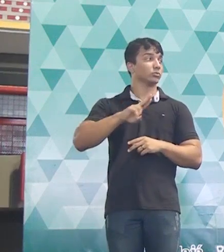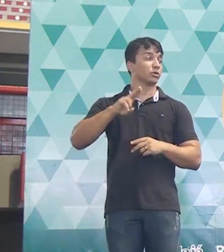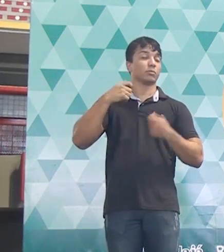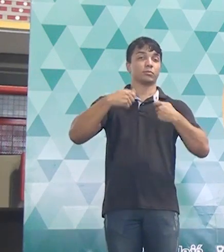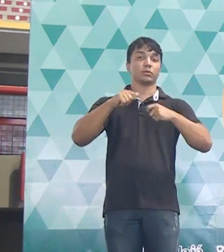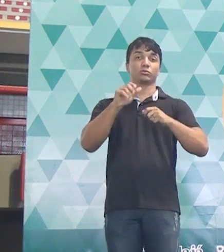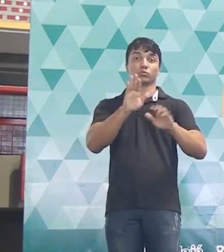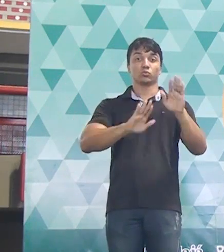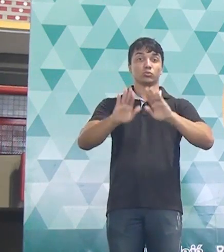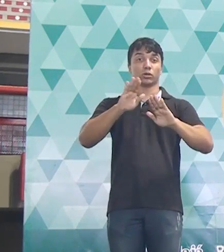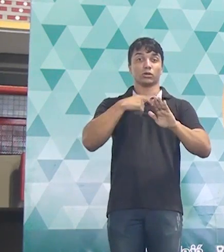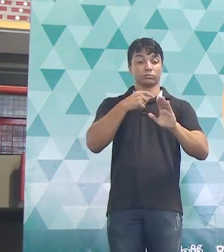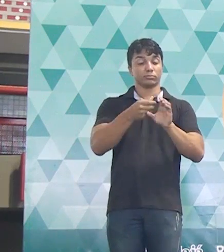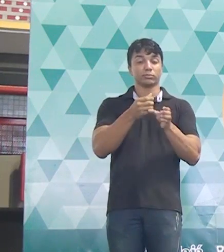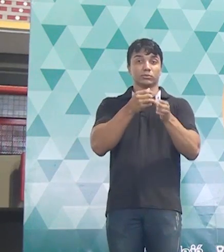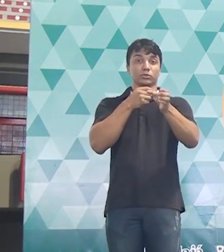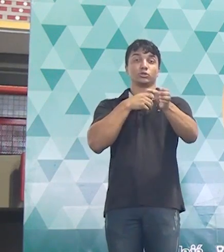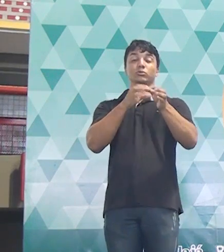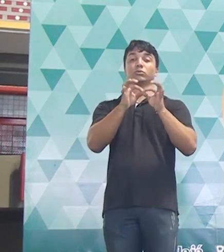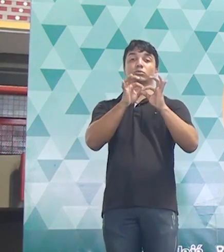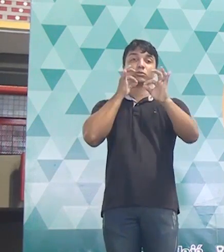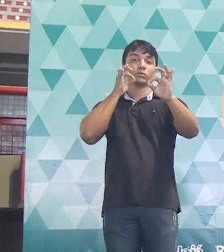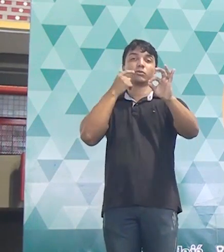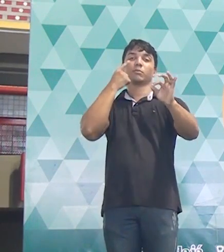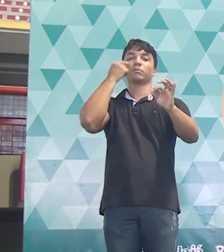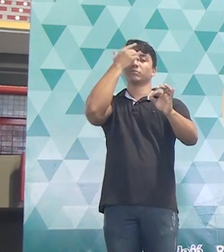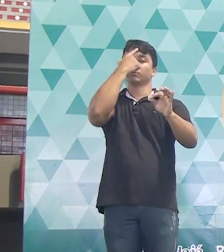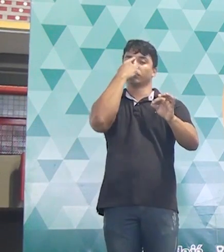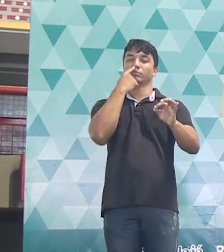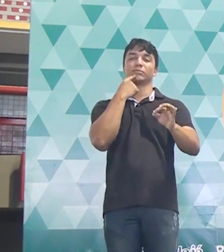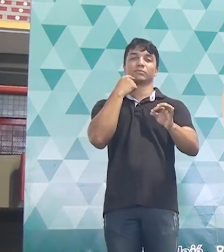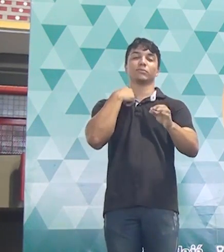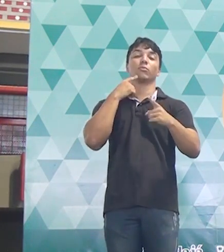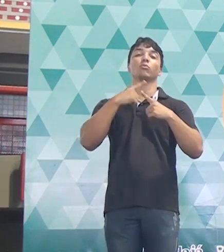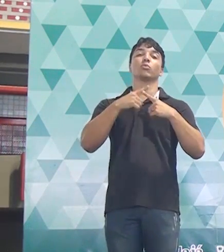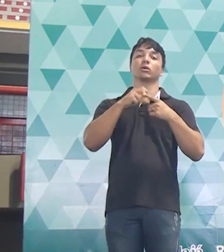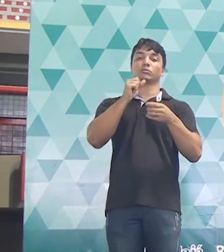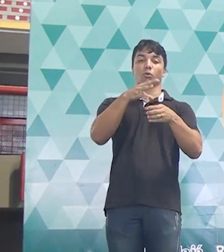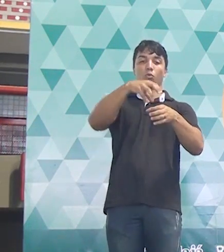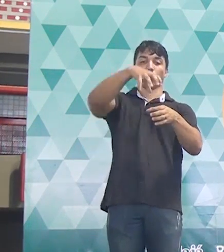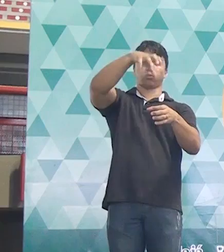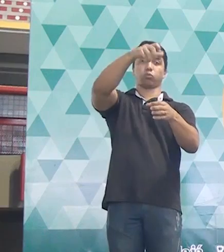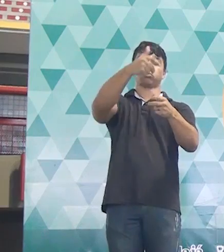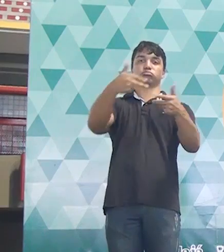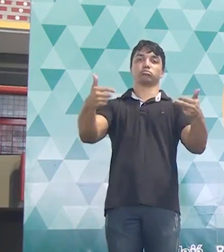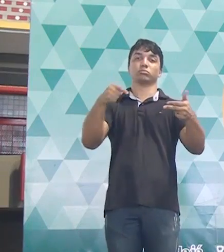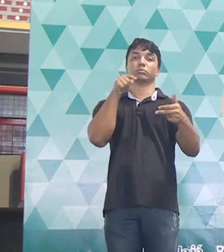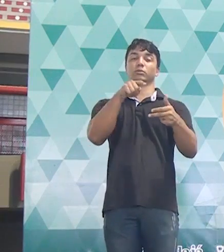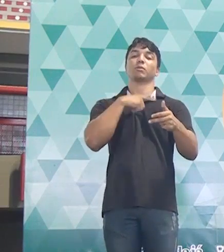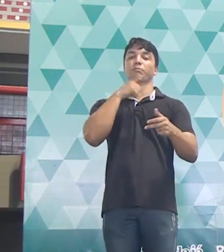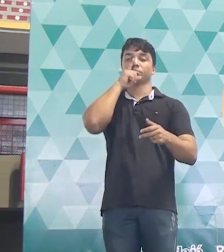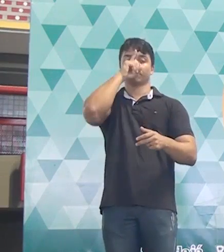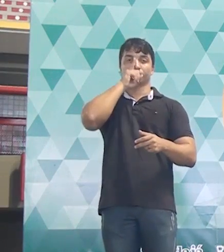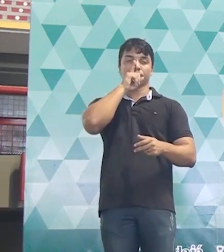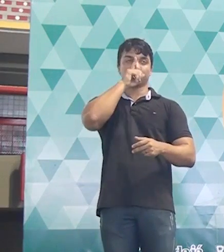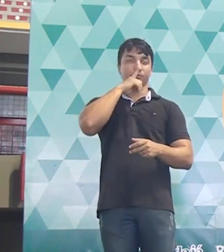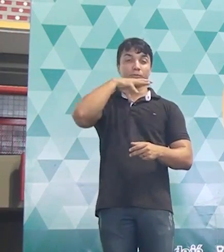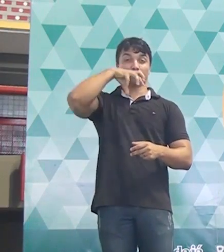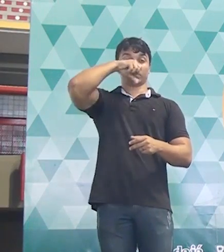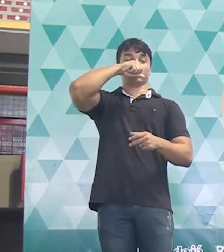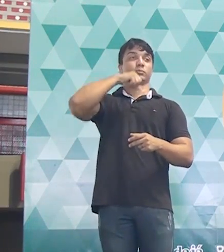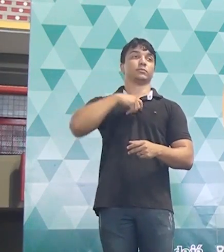manter o recipiente um pouco distante do rosto, porque é comum que quando eu abro o recipiente saiam vapores, e esses vapores podem ser